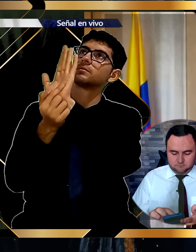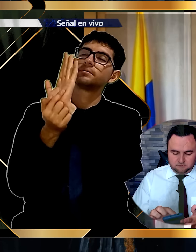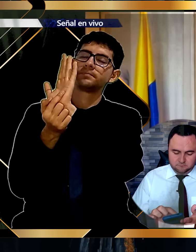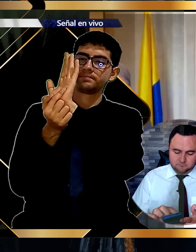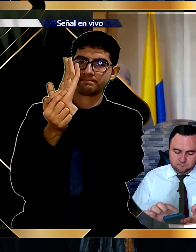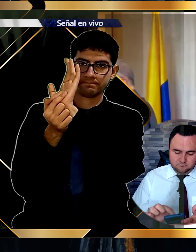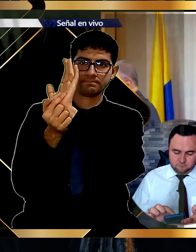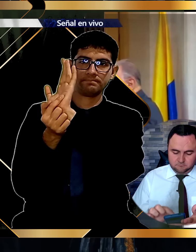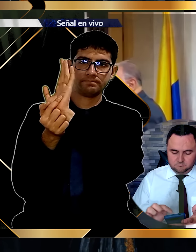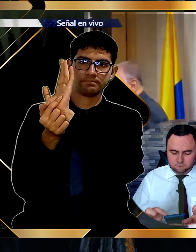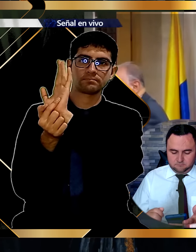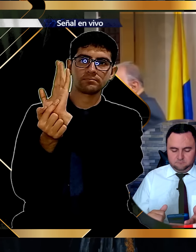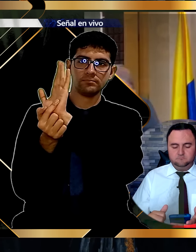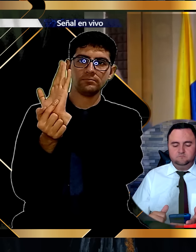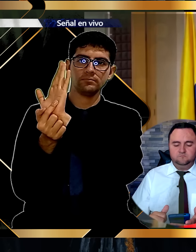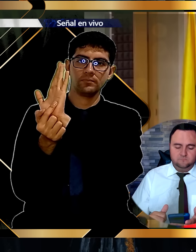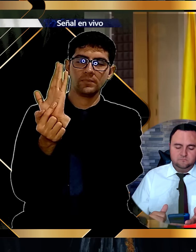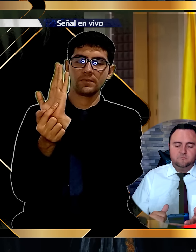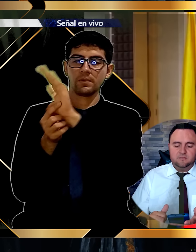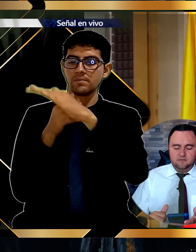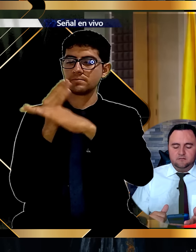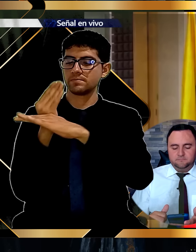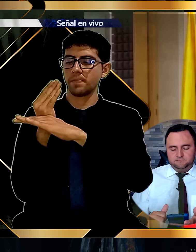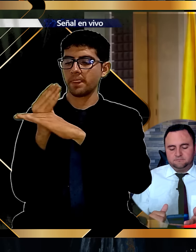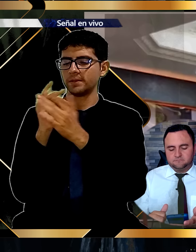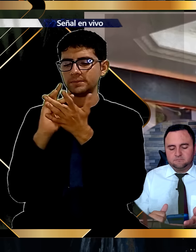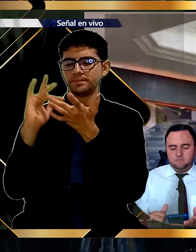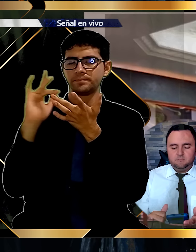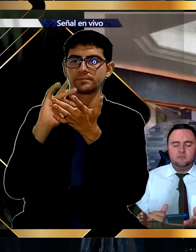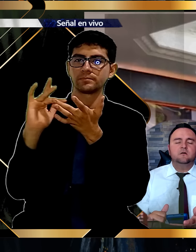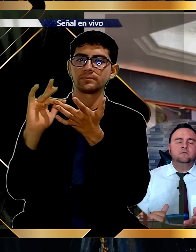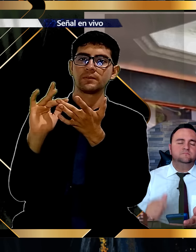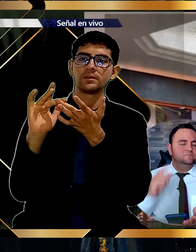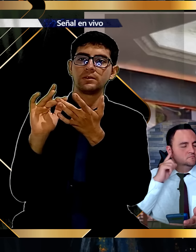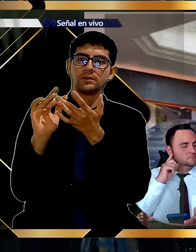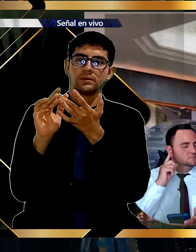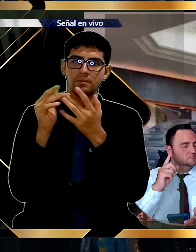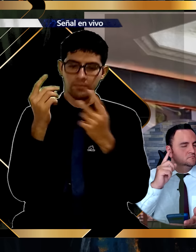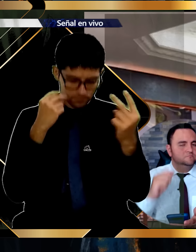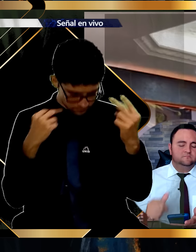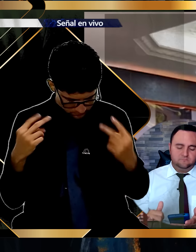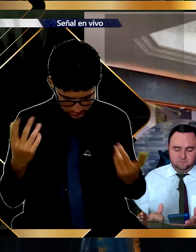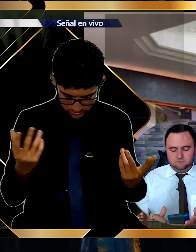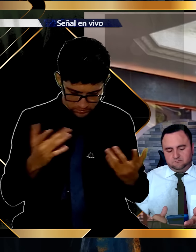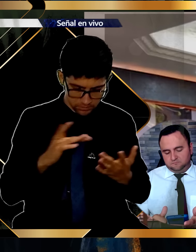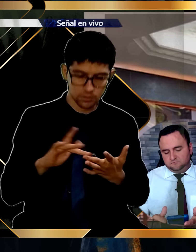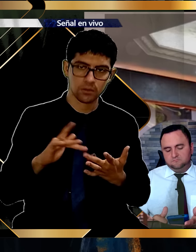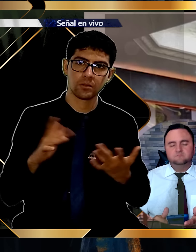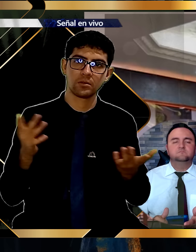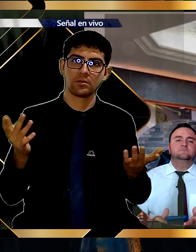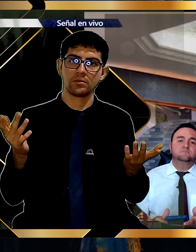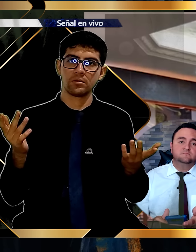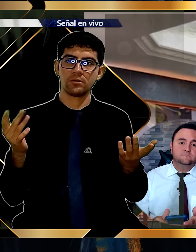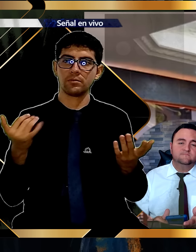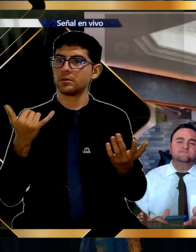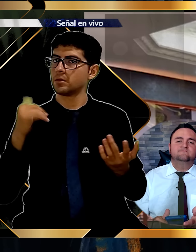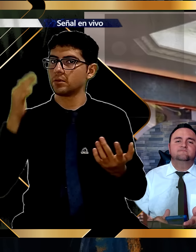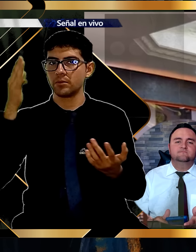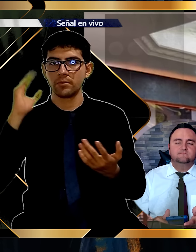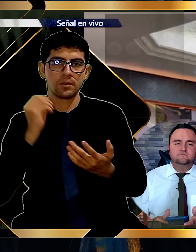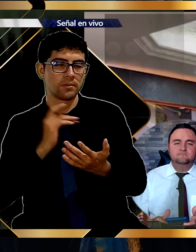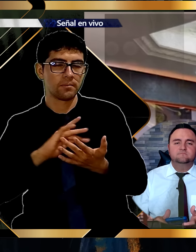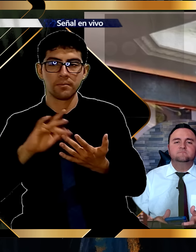mano, una iglesia sin mancha, sin contaminación, búsquese qué mancha tiene. Deja que Él me la lave. Deja que Él me la